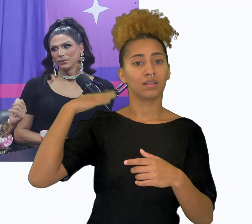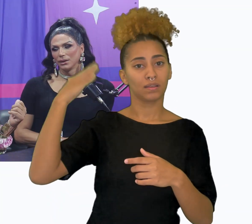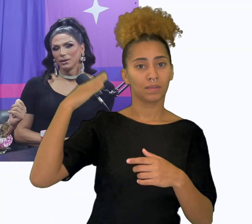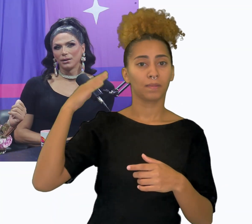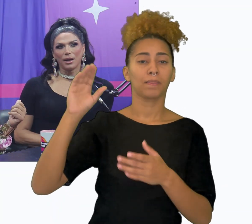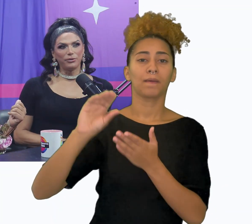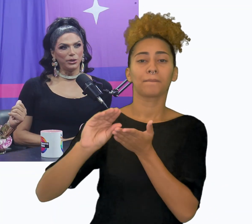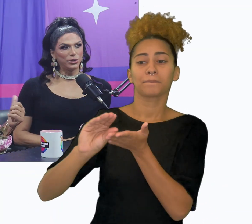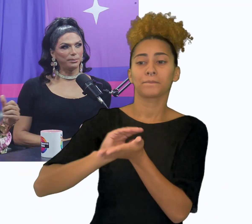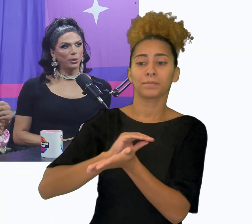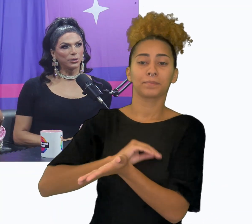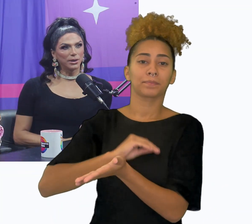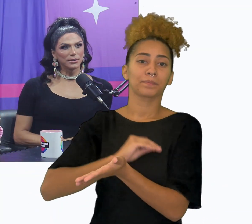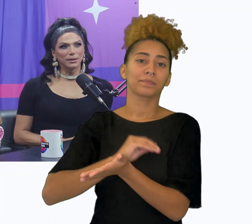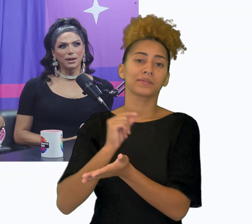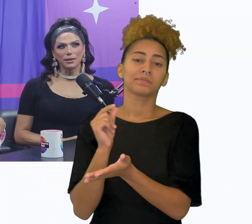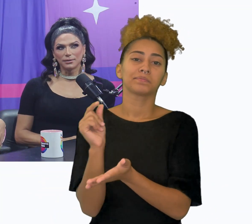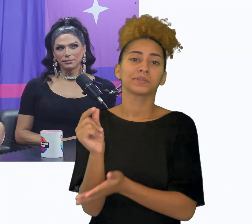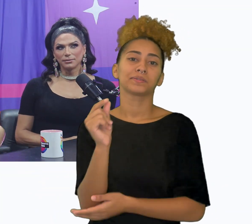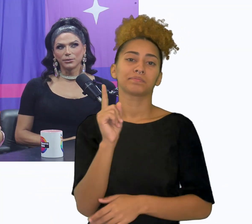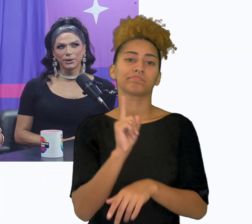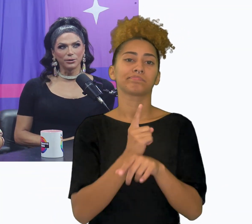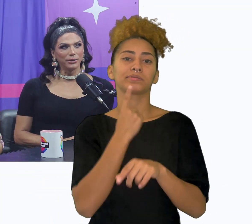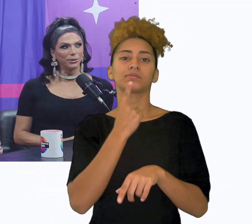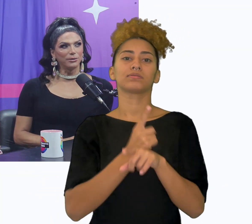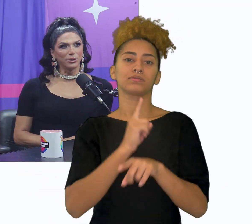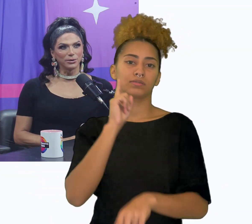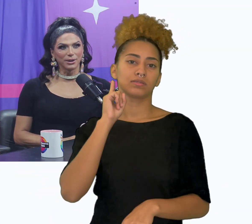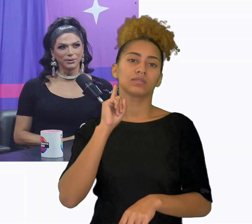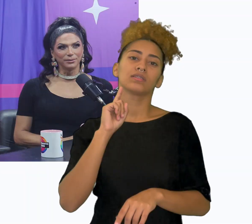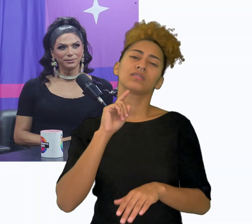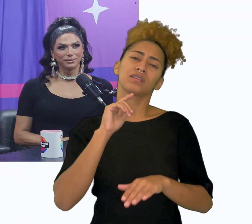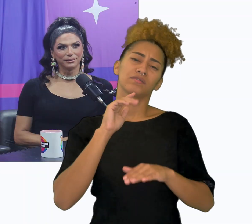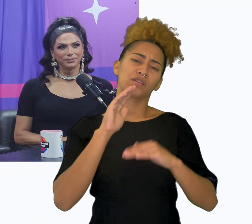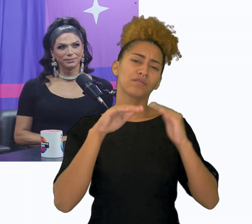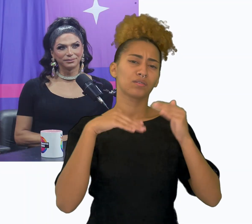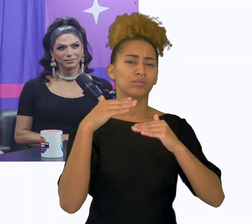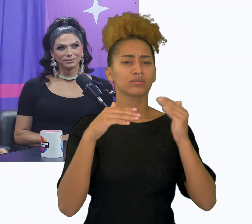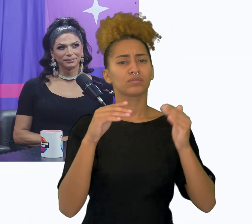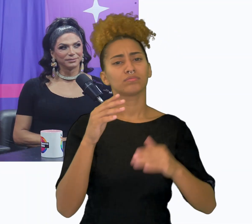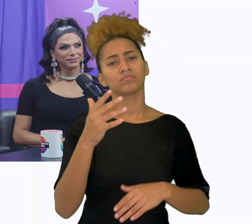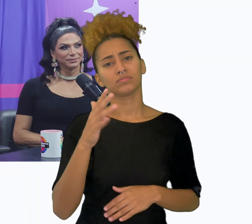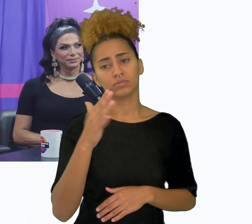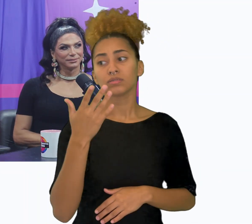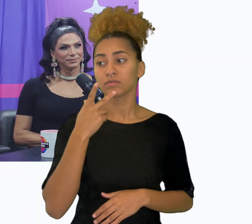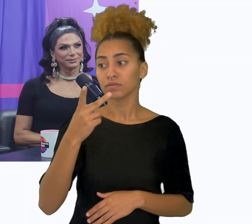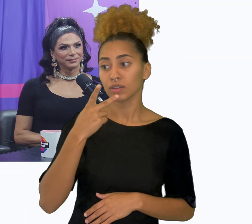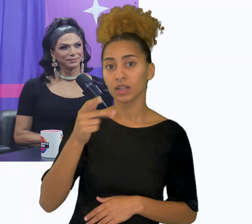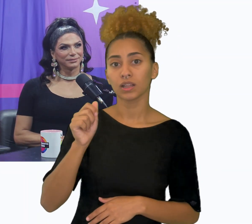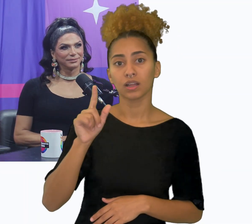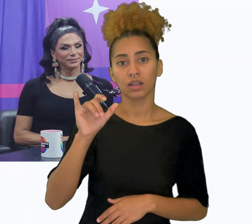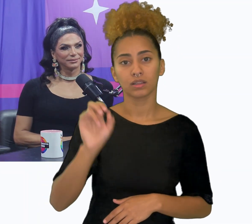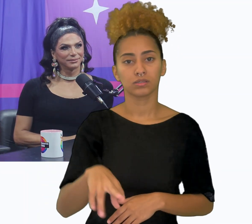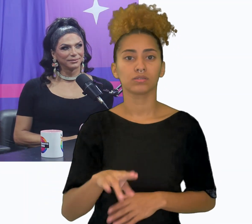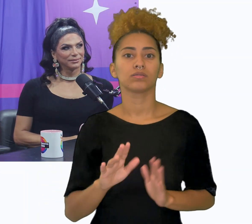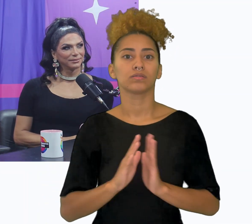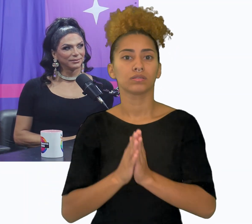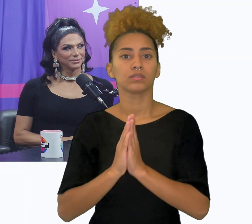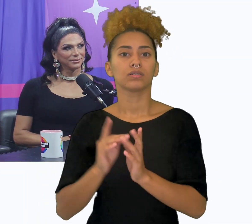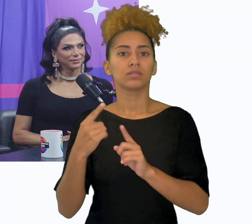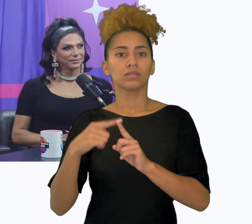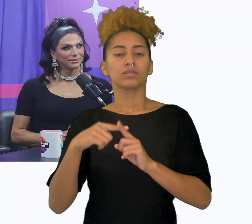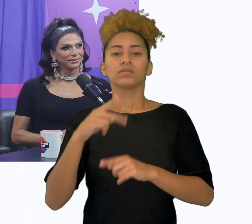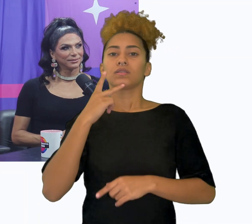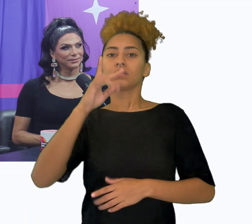Divine pagava já pra gente. 20 e poucos anos atrás. Você não vê uma evolução. Exatamente. Fala, Alisson, fala, eu quero ouvir. Não, mas é isso. Porque você